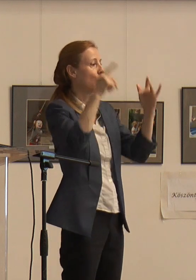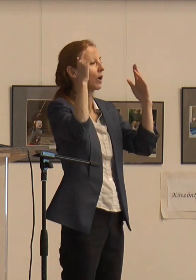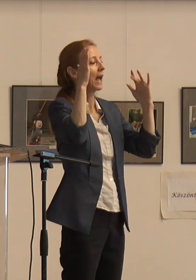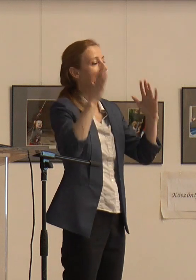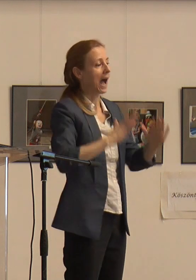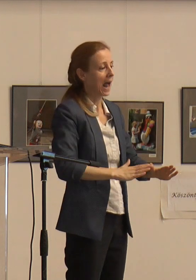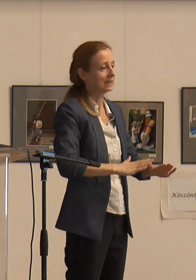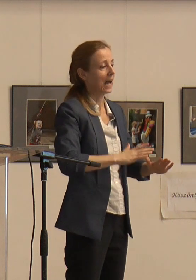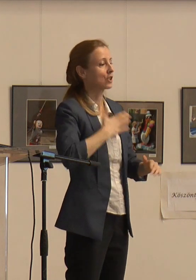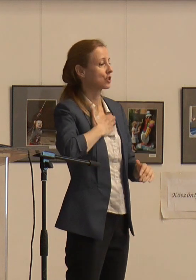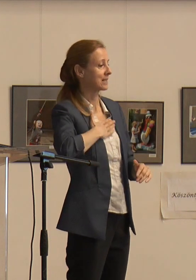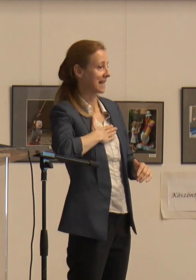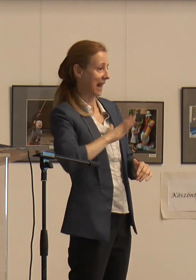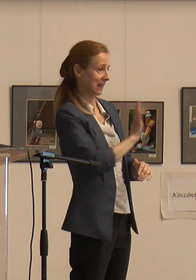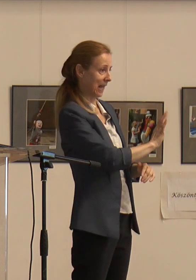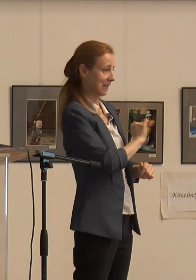Áldáskész szeretteidre,